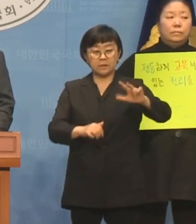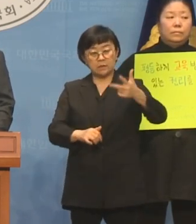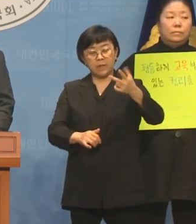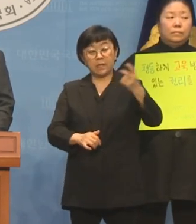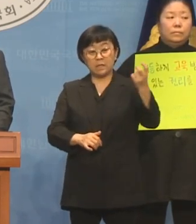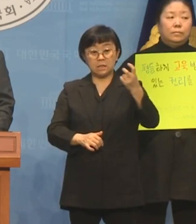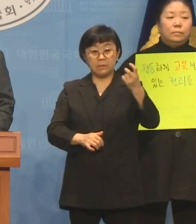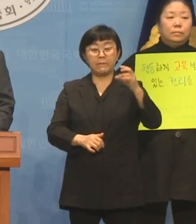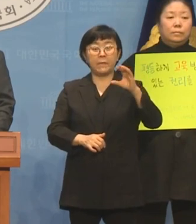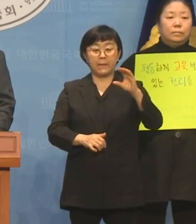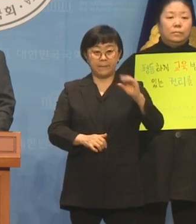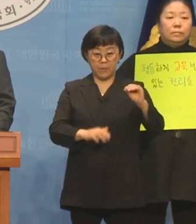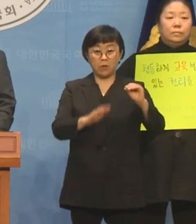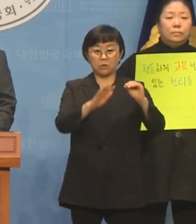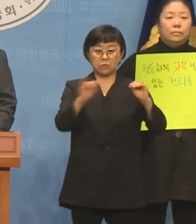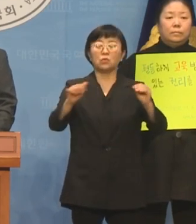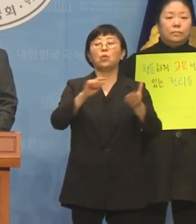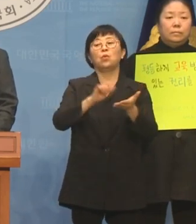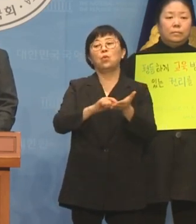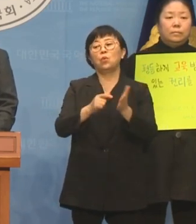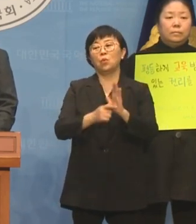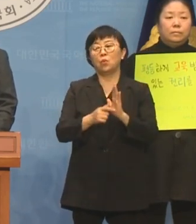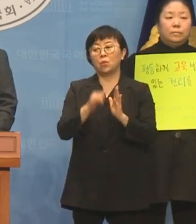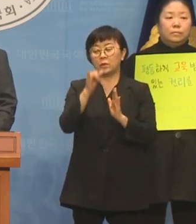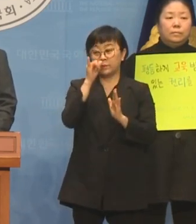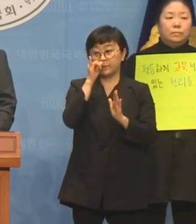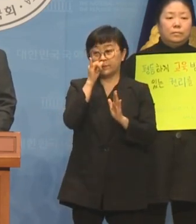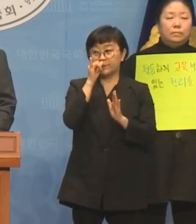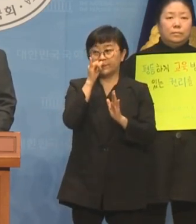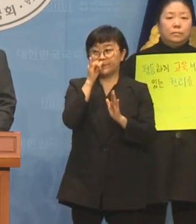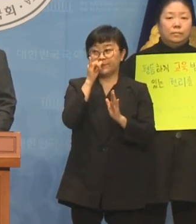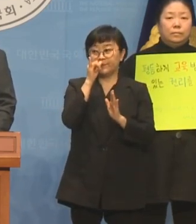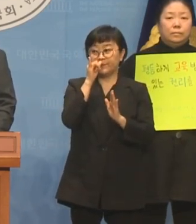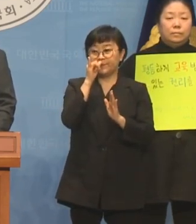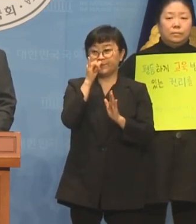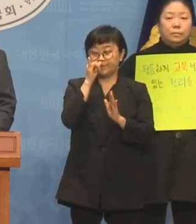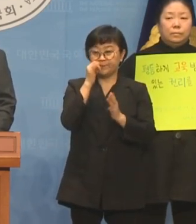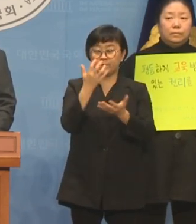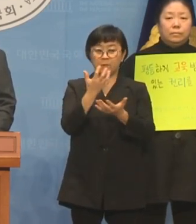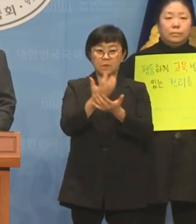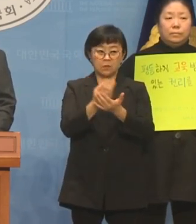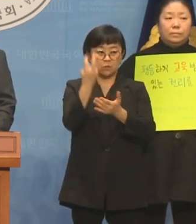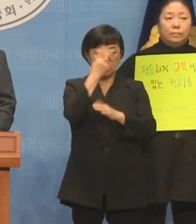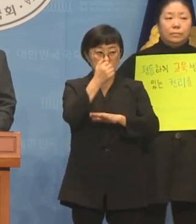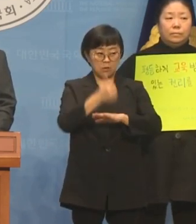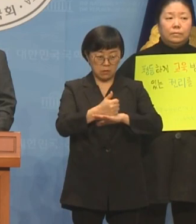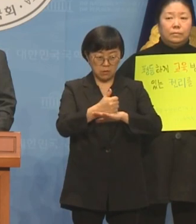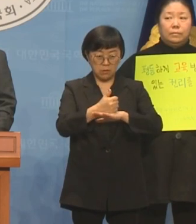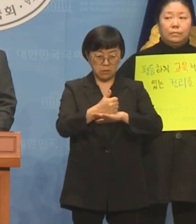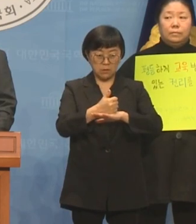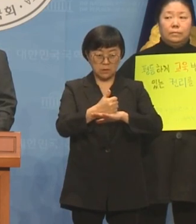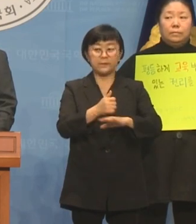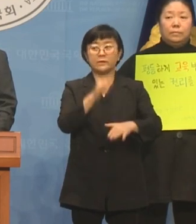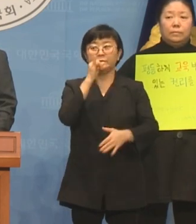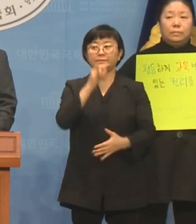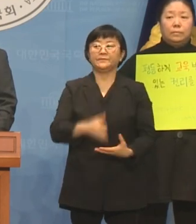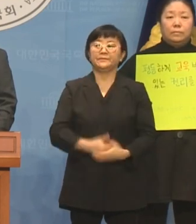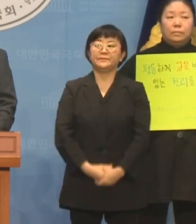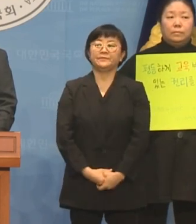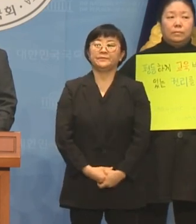720만 명에 달한다라고 하는 그러한 통계 분석 수치가